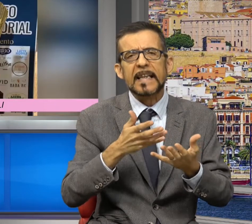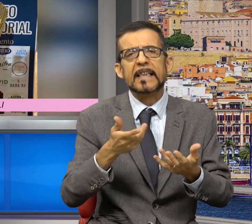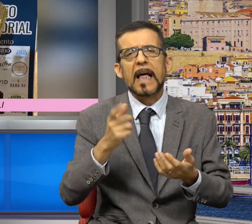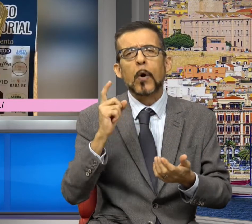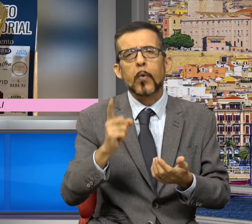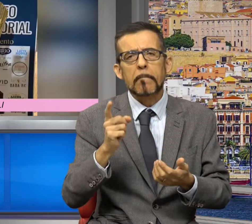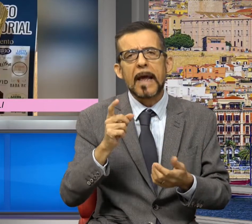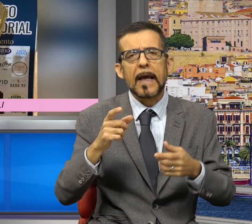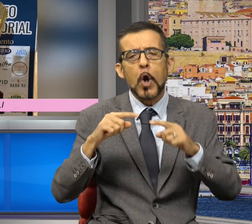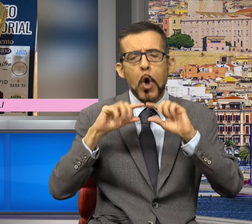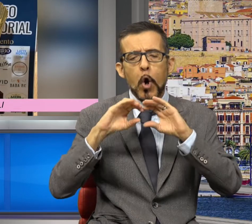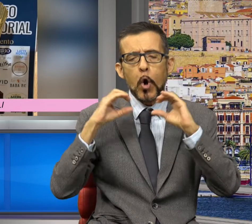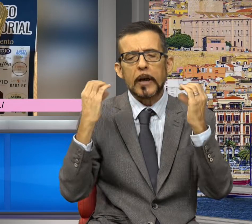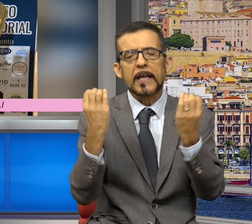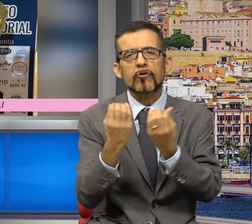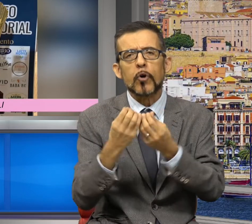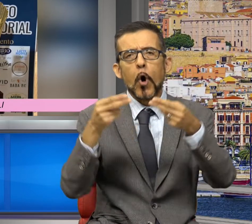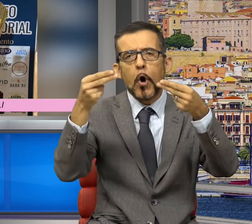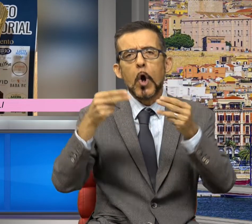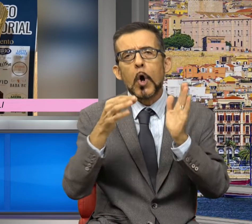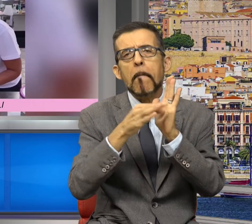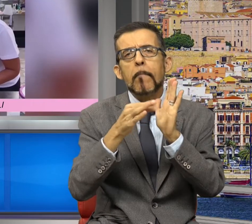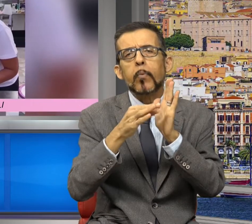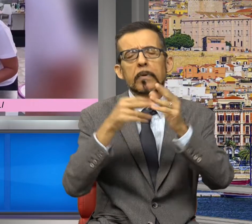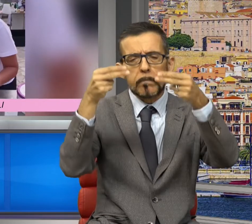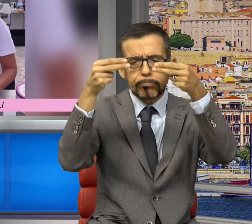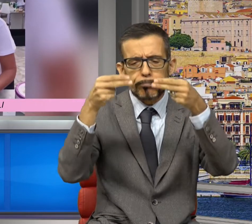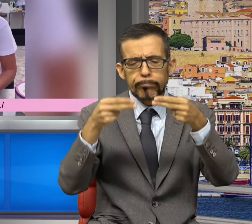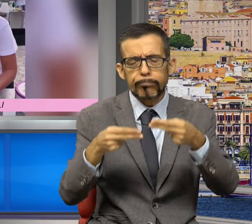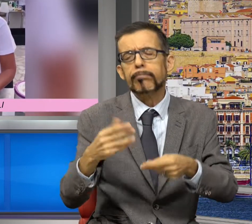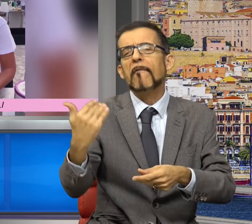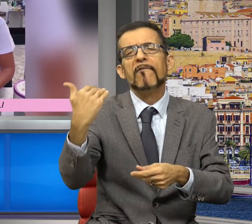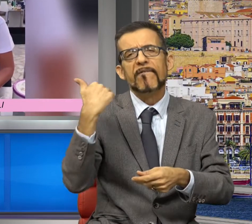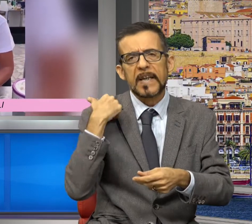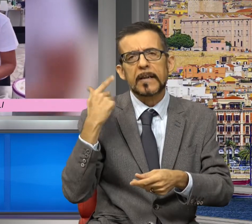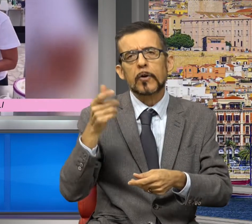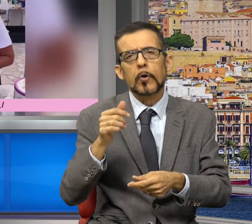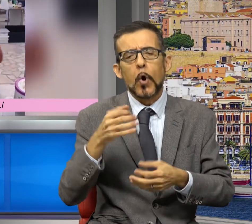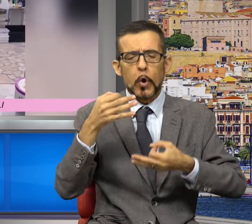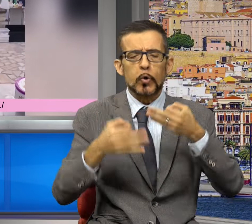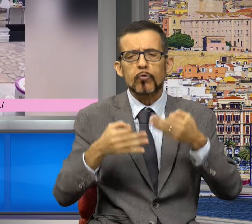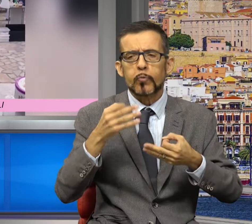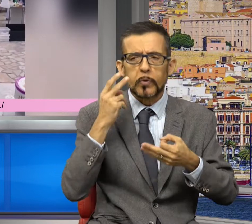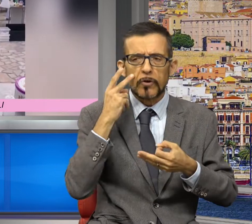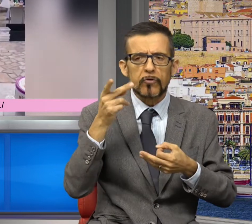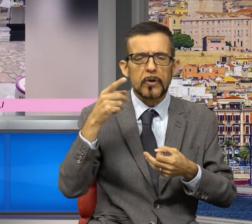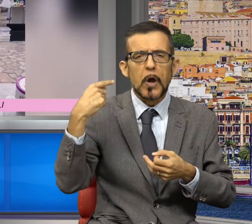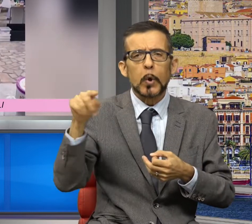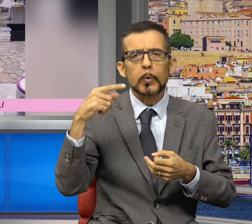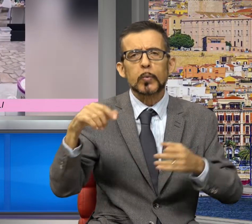del punteggio ne ha decretato la vittoria, a trionfare e a convincere i giudici soprattutto la sua pizza, Queen Elizabeth, che è arrivata